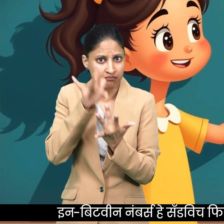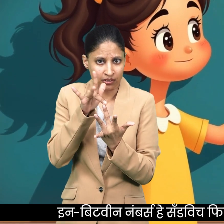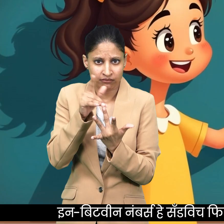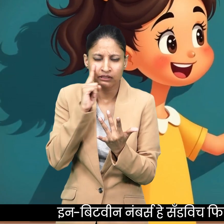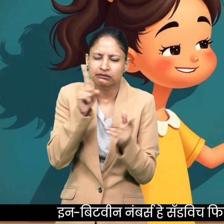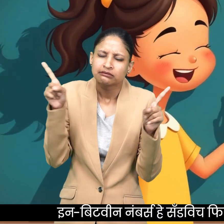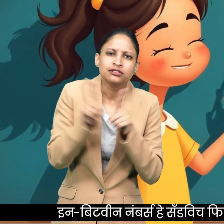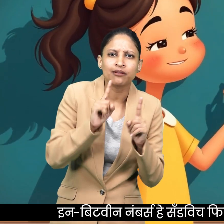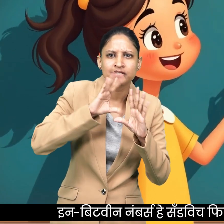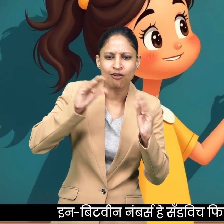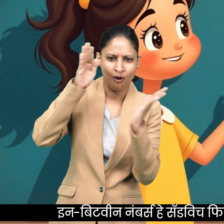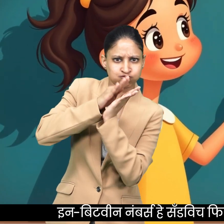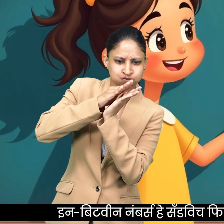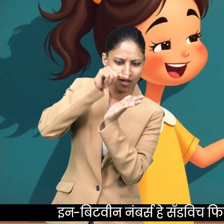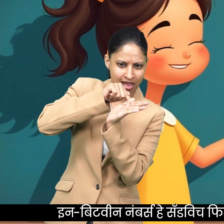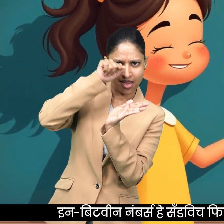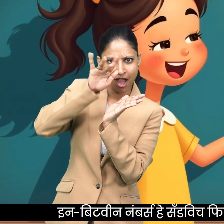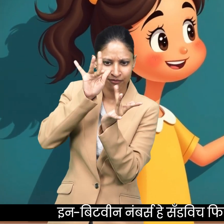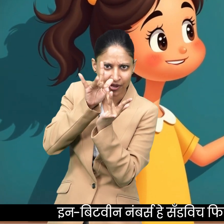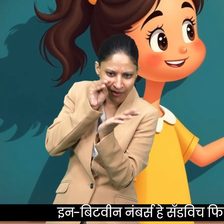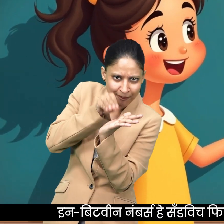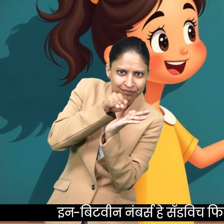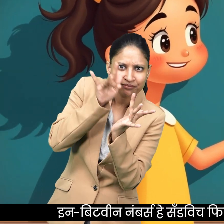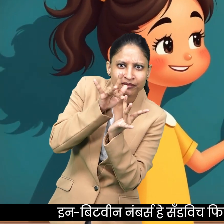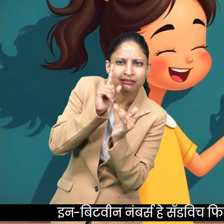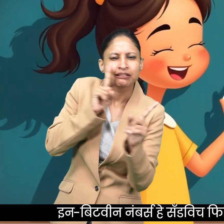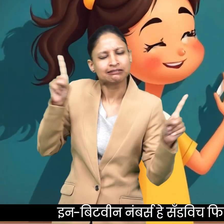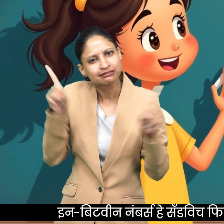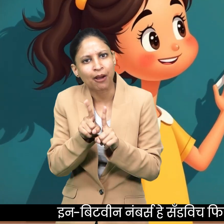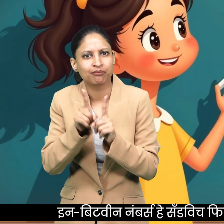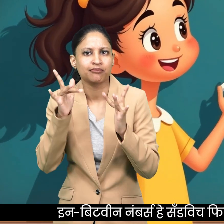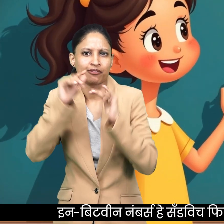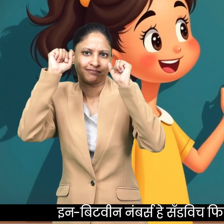इन बिटवीन नंबर्स हे सँडविच फिलिंग सारखे असतात, ते मध्यभागी बसतात.